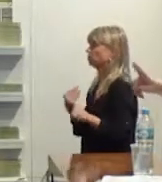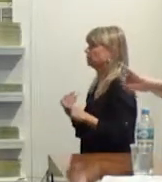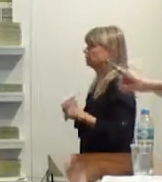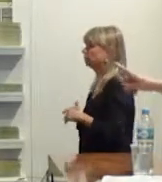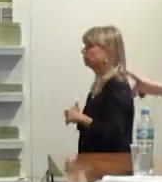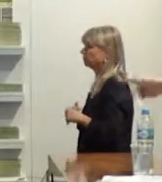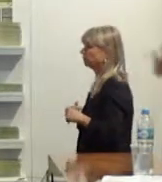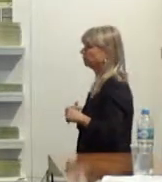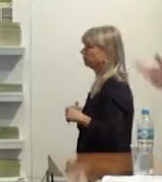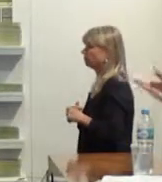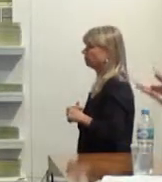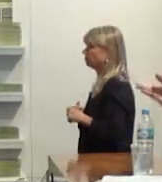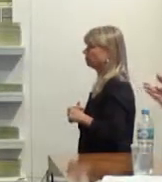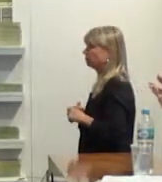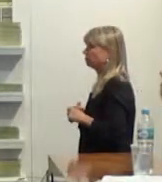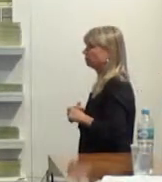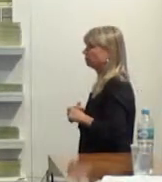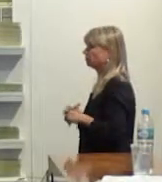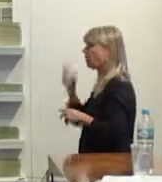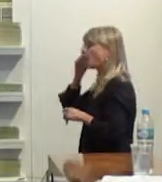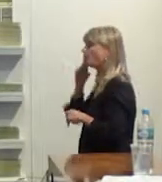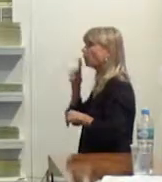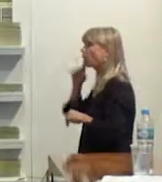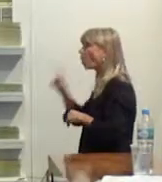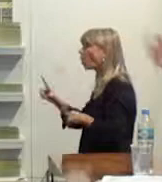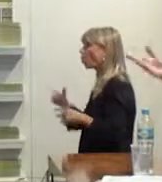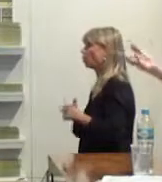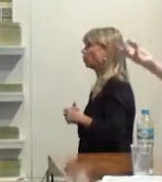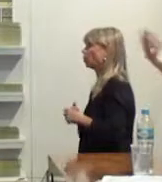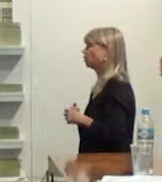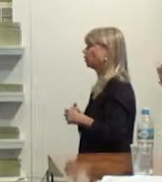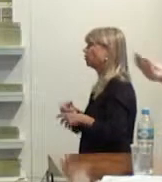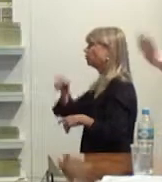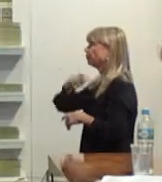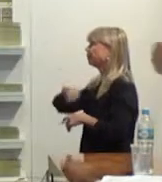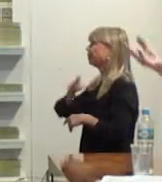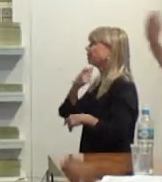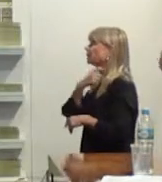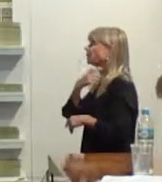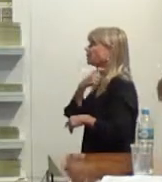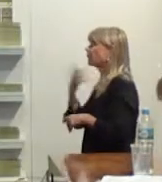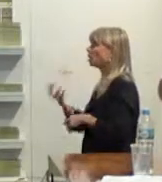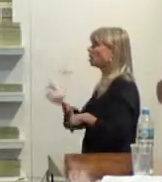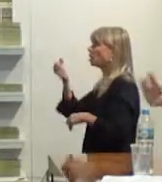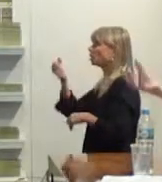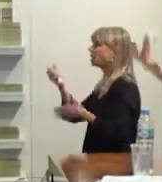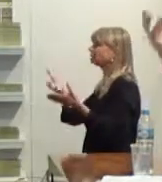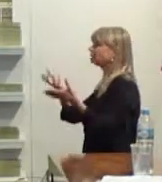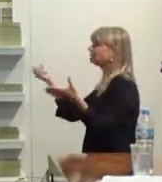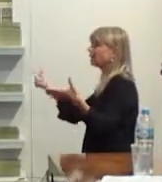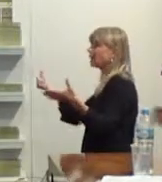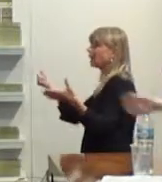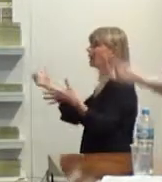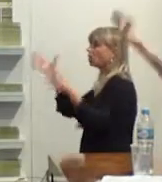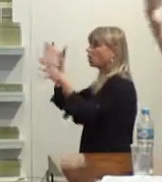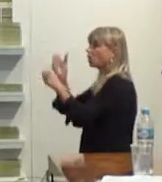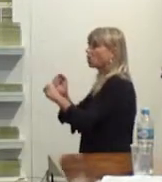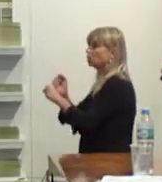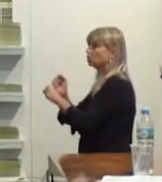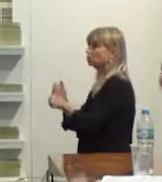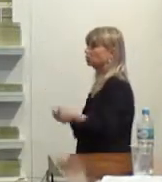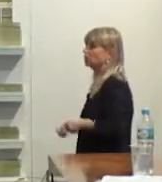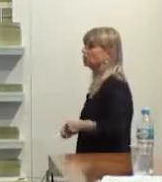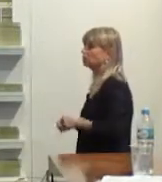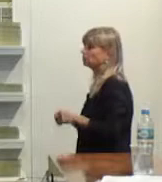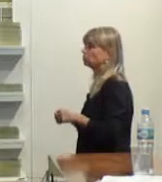superficie, por ejemplo, en la 9 de julio. Nosotros tenemos que lograr sacar colectivos de superficie para evitar tránsito